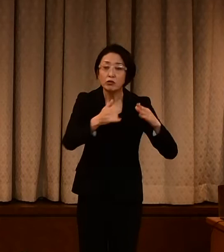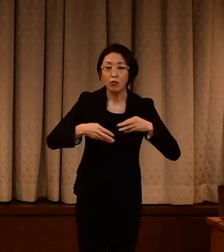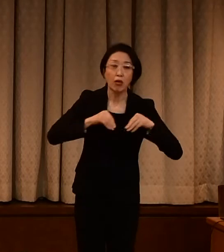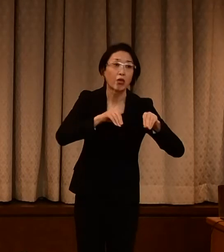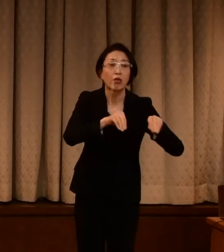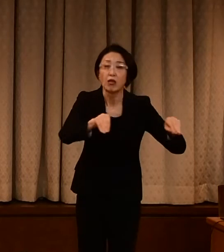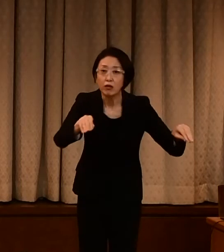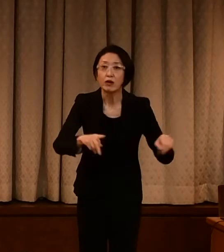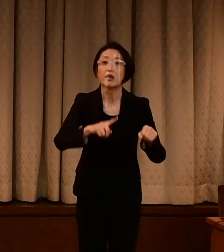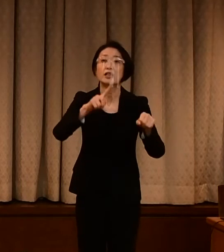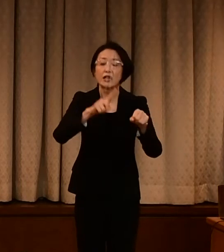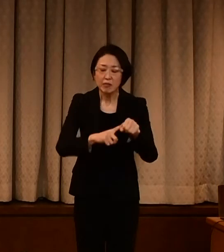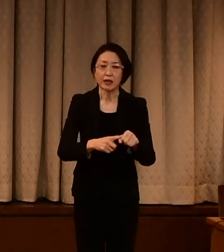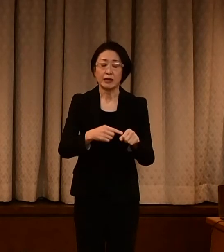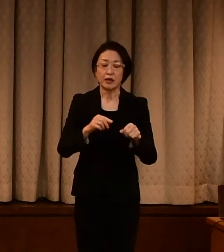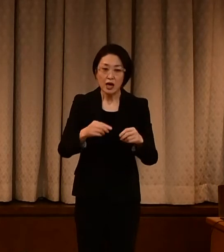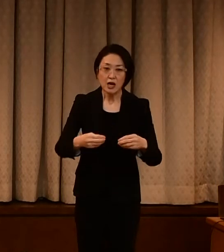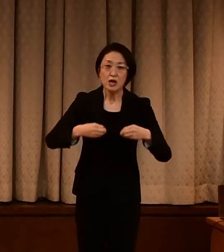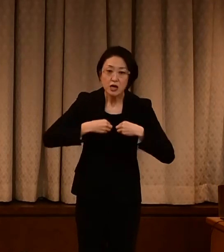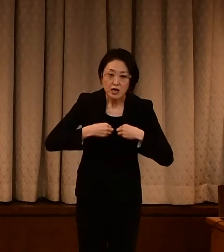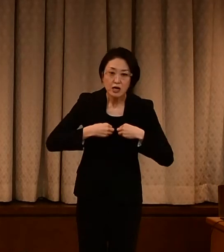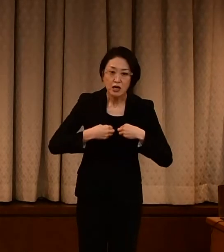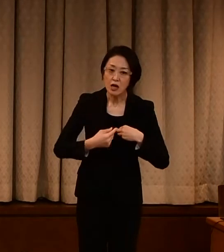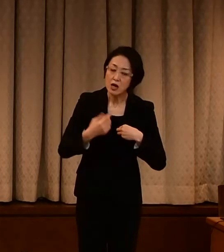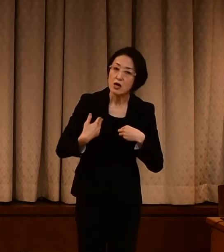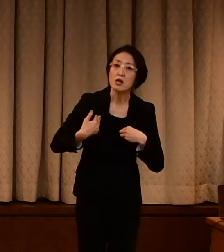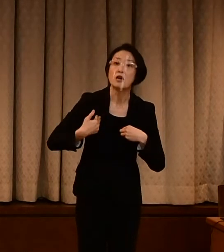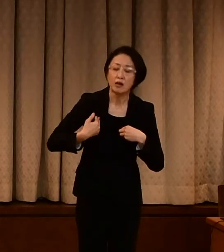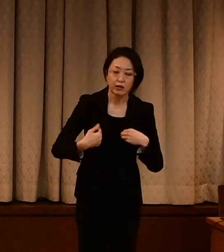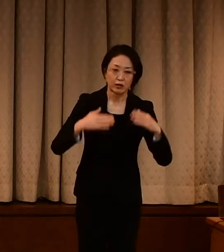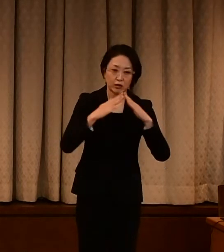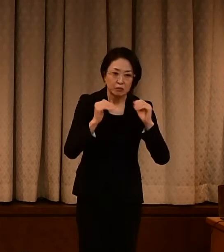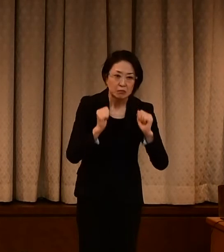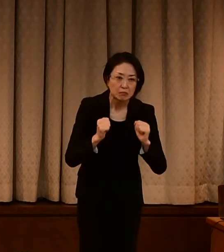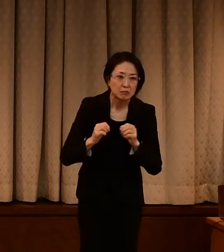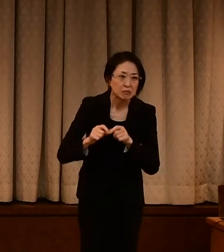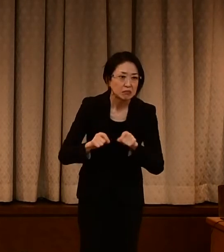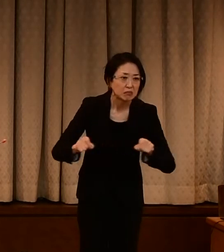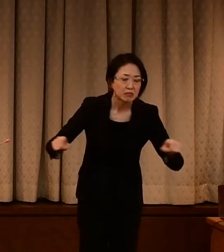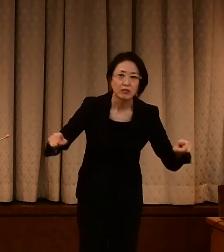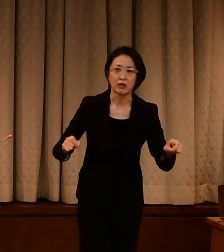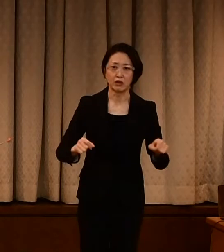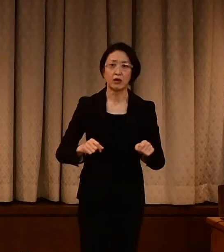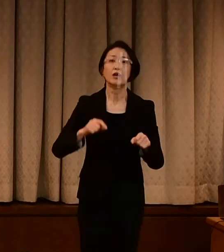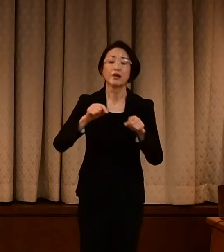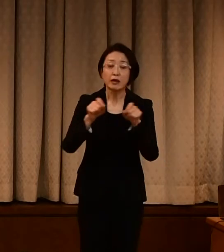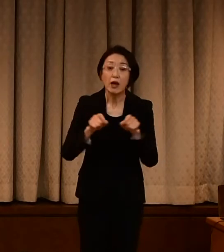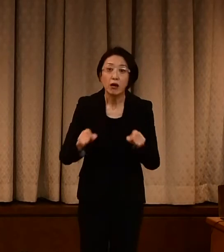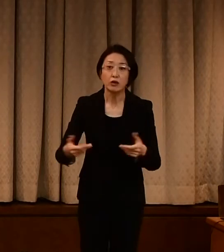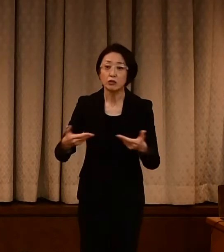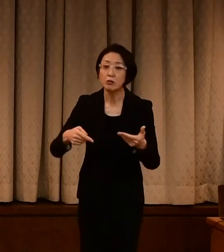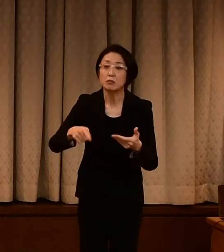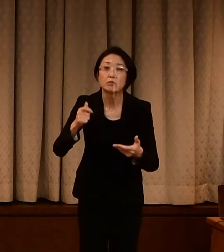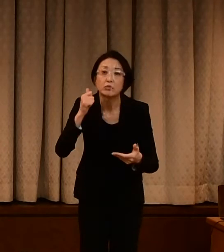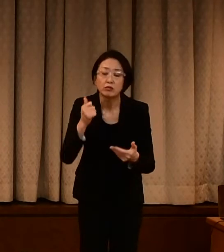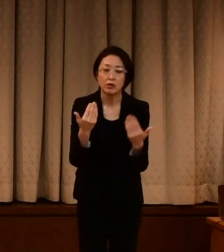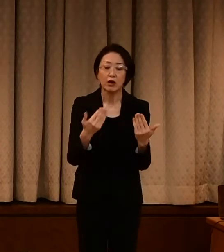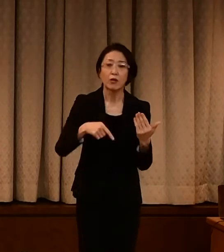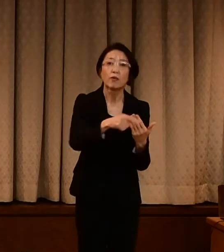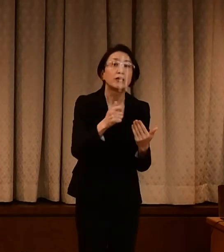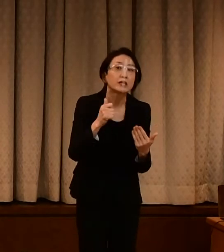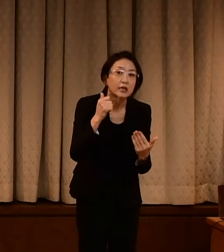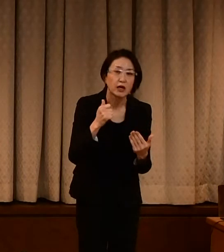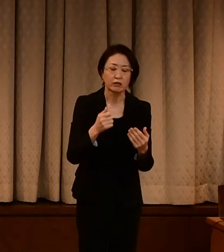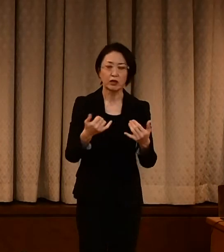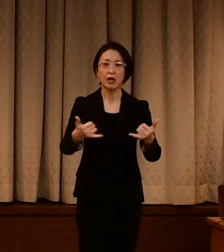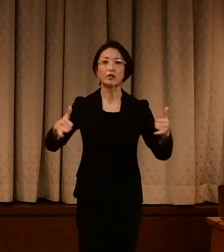待機を求められるなど、社会生活や経済にも大きな影響があります。外